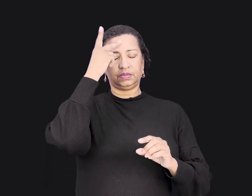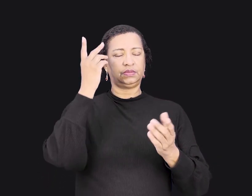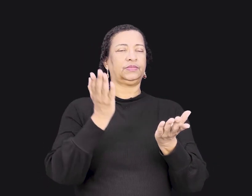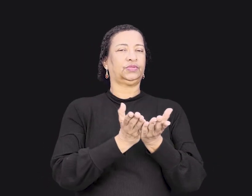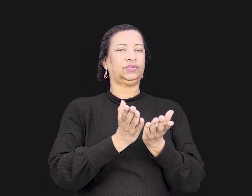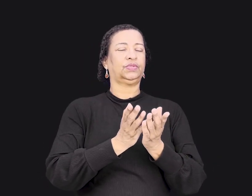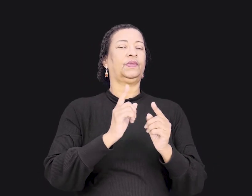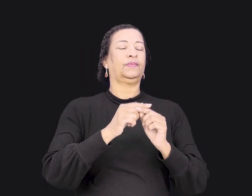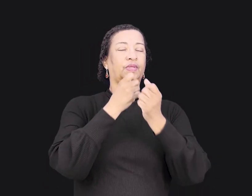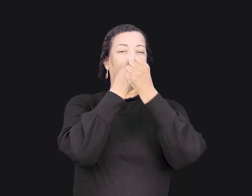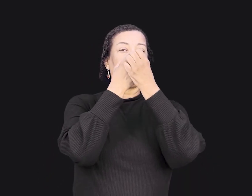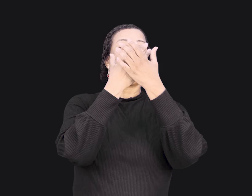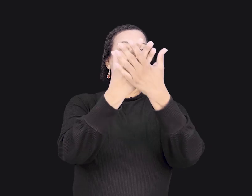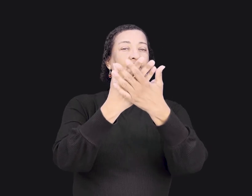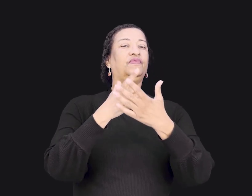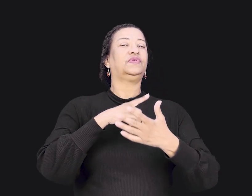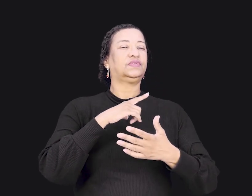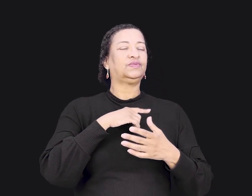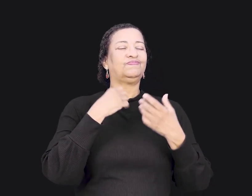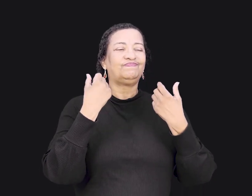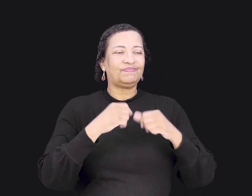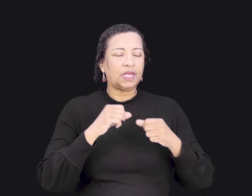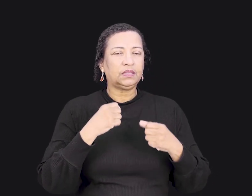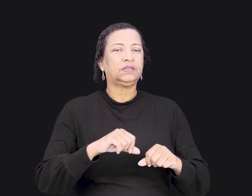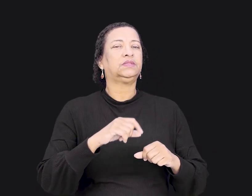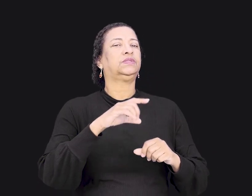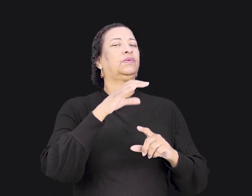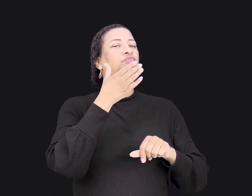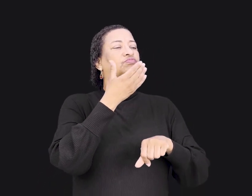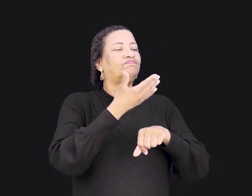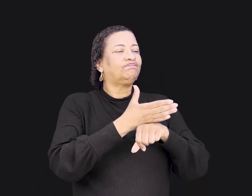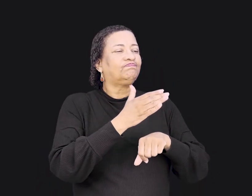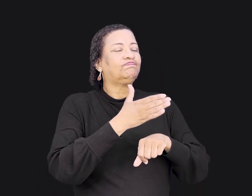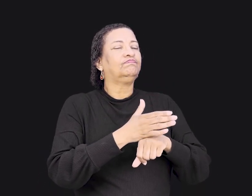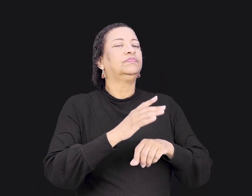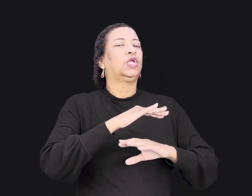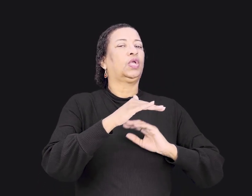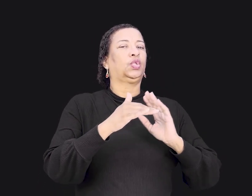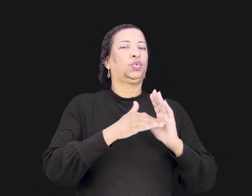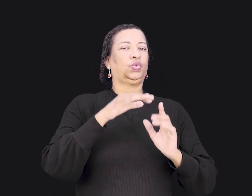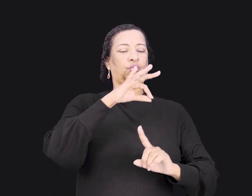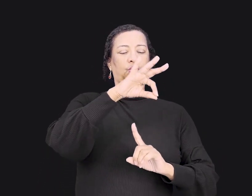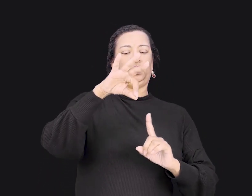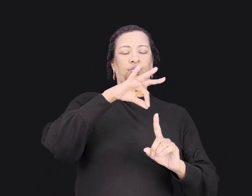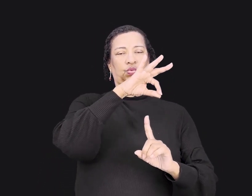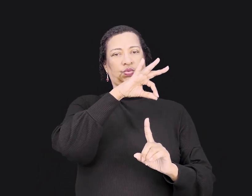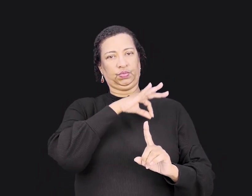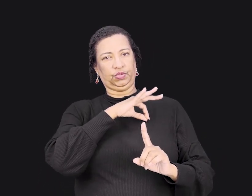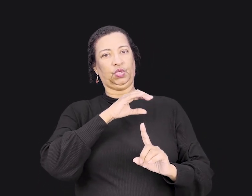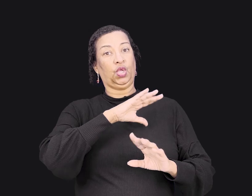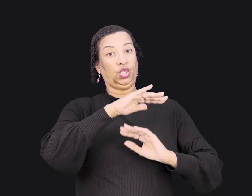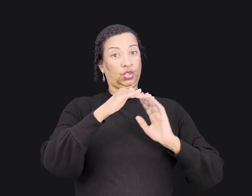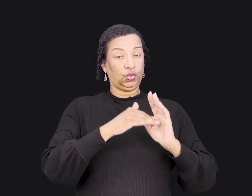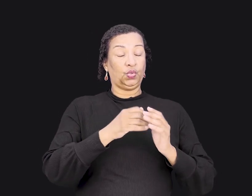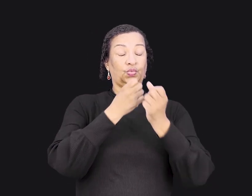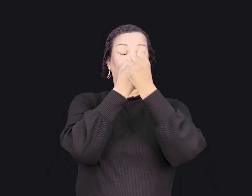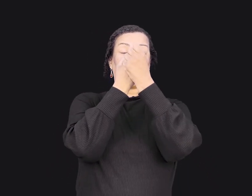teste doutrinário pelo qual devemos testar todos os espíritos. Todo espírito que confessa que